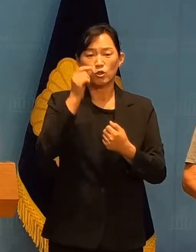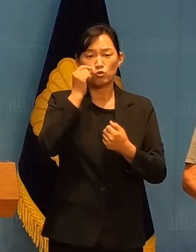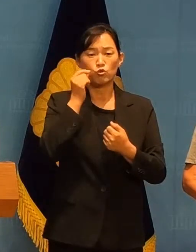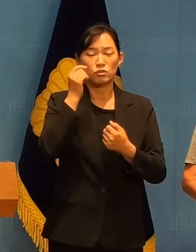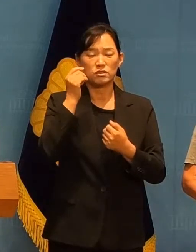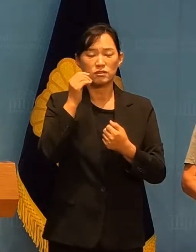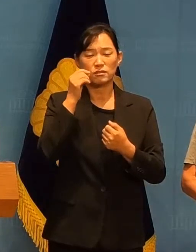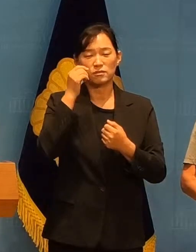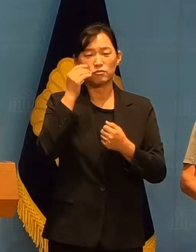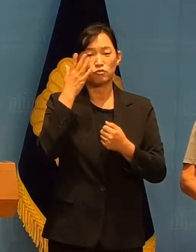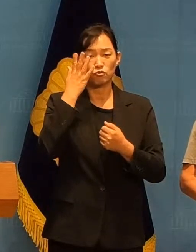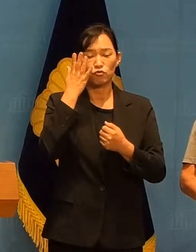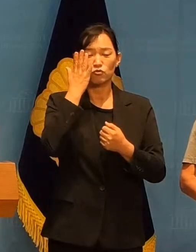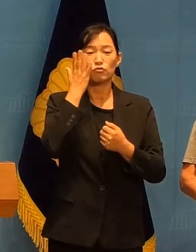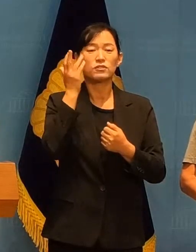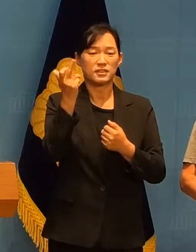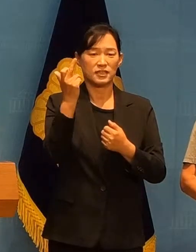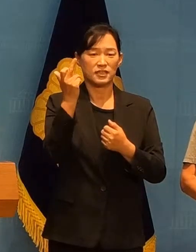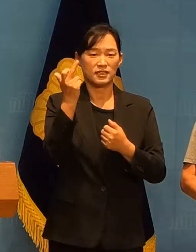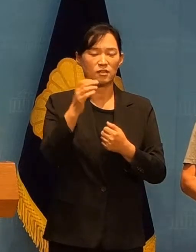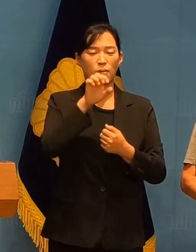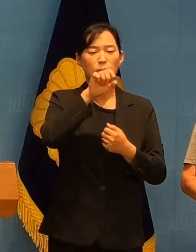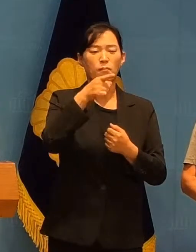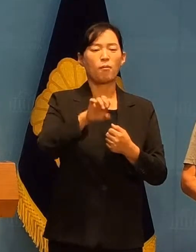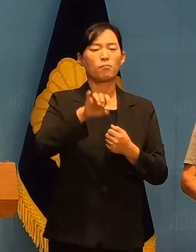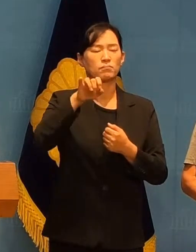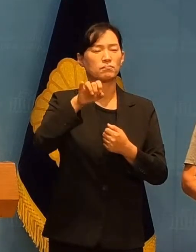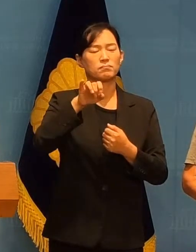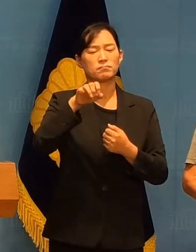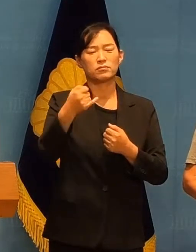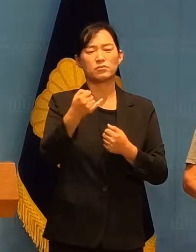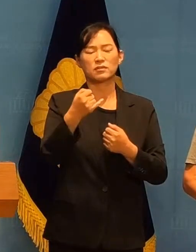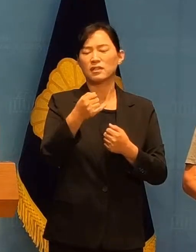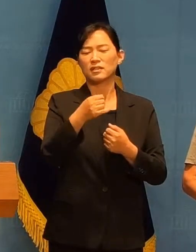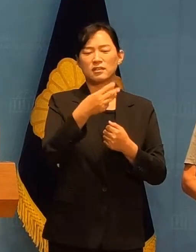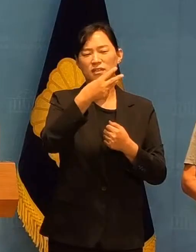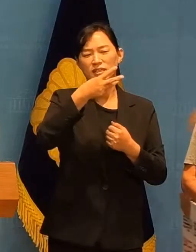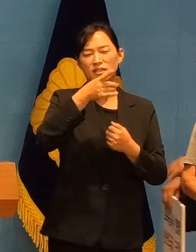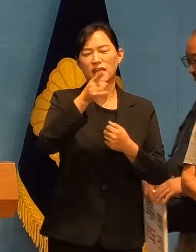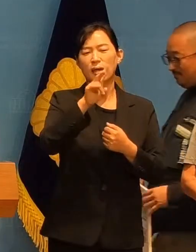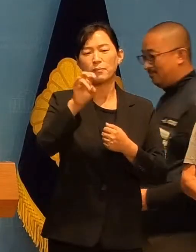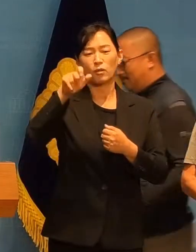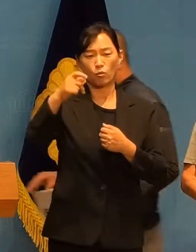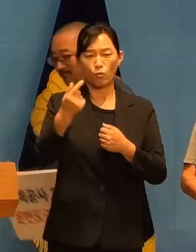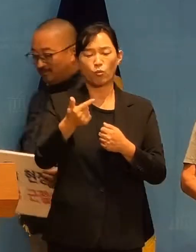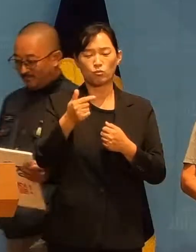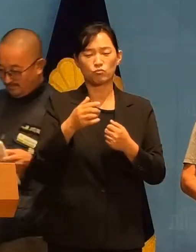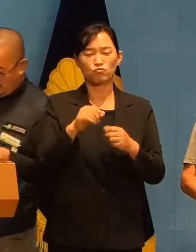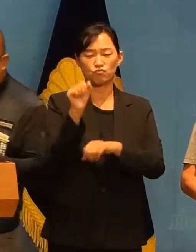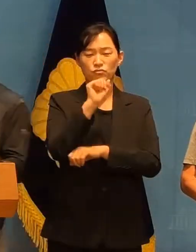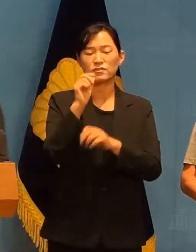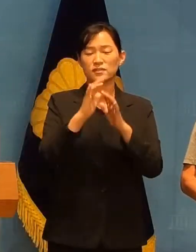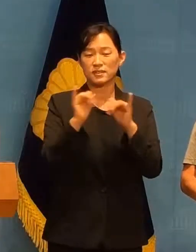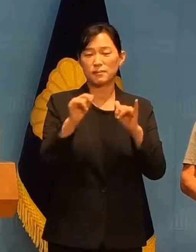트럭 노동자로 일하고 있는 안원탁 조합원이 오셔서 발언하도록 하겠습니다.